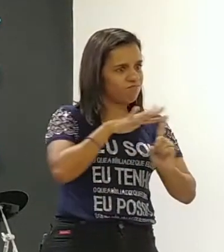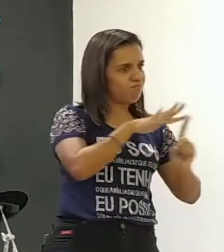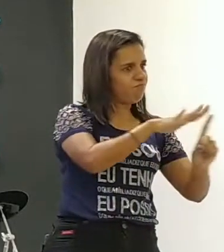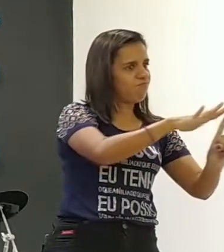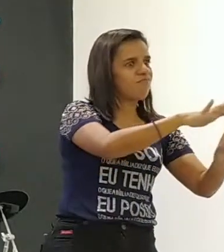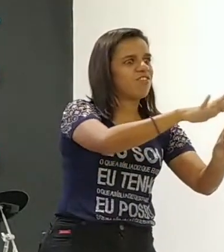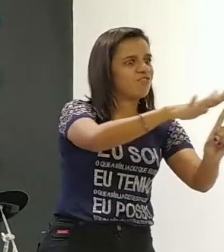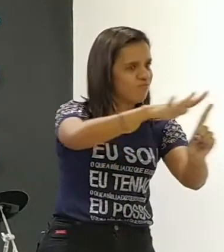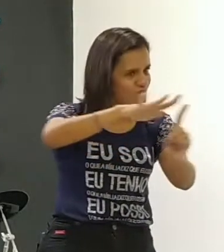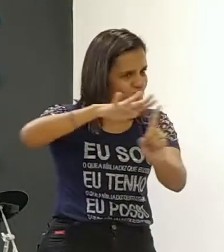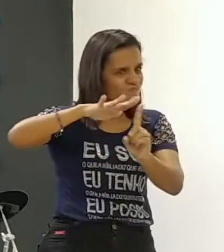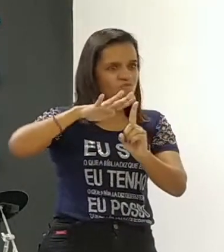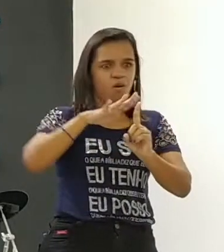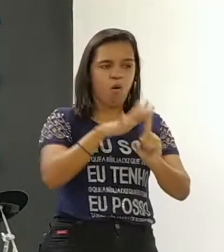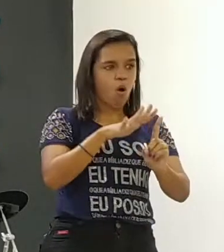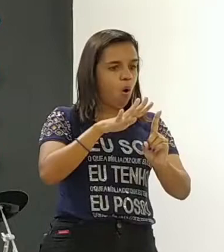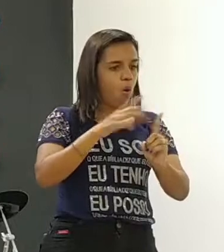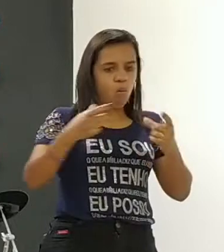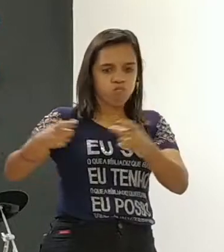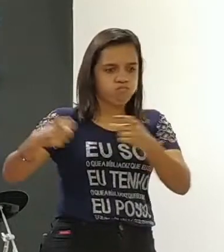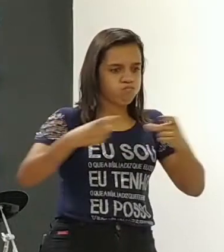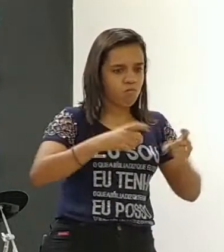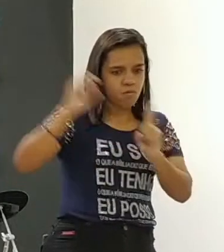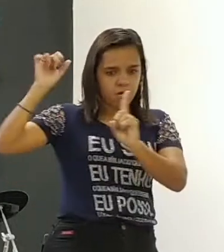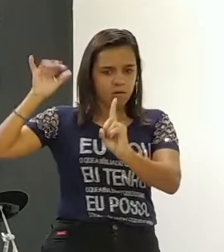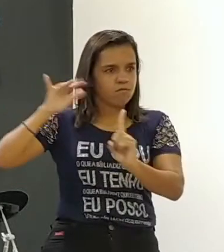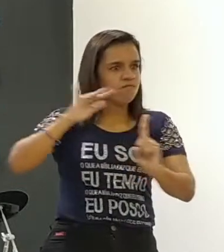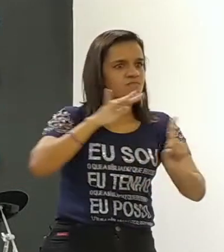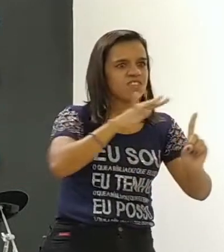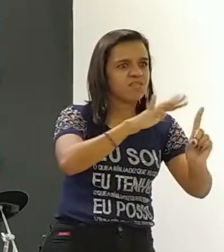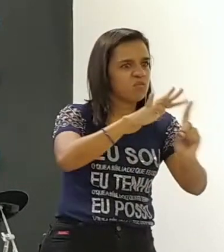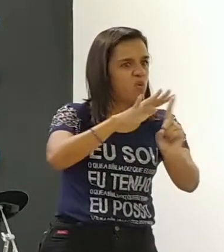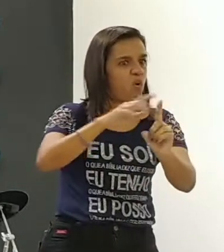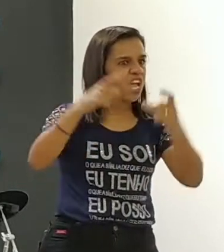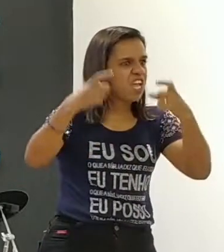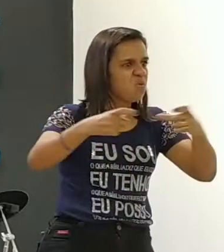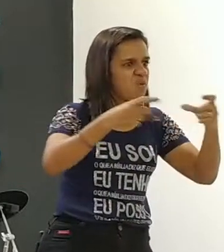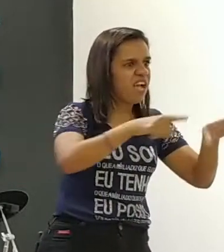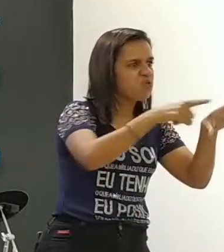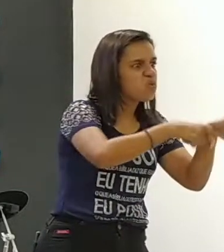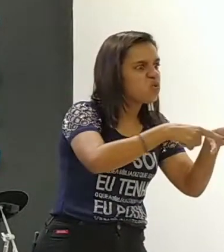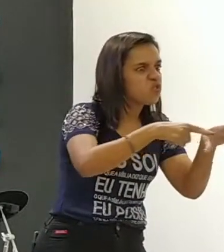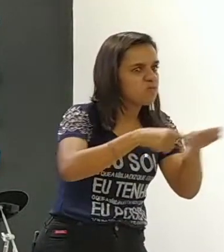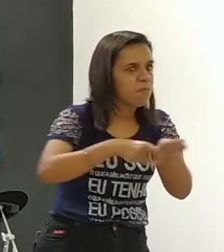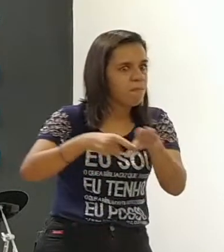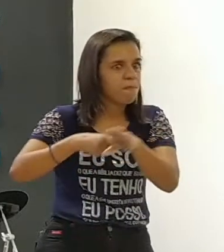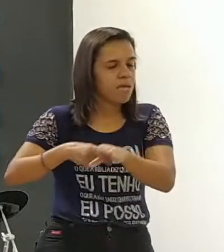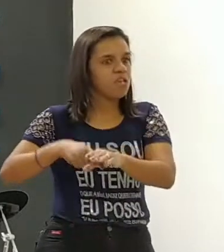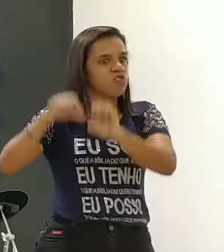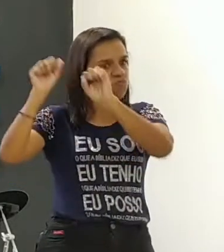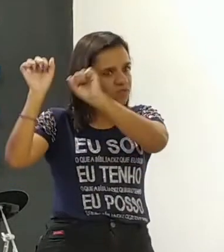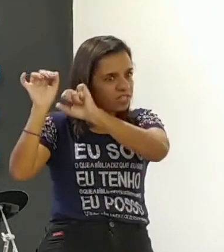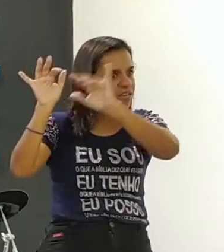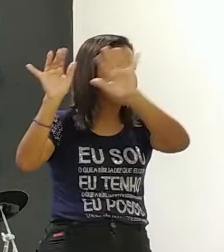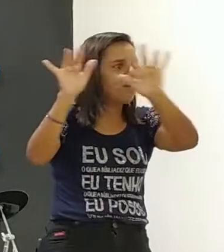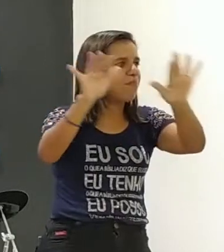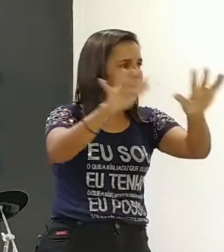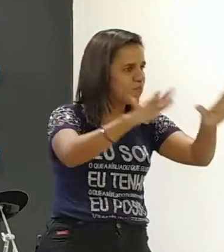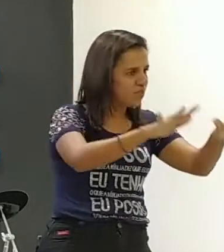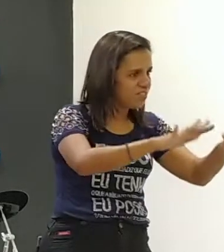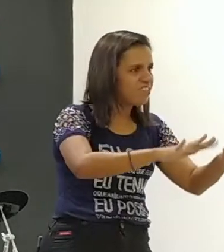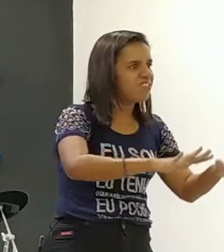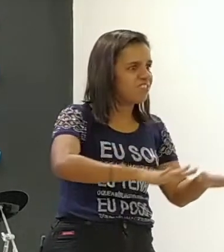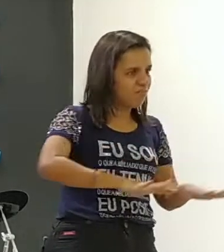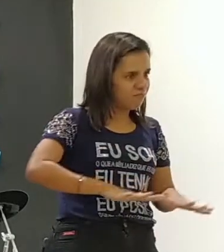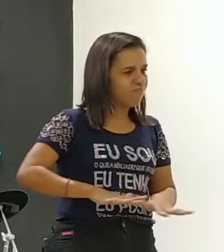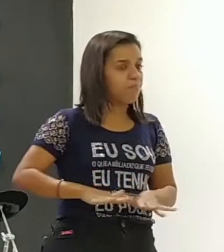Senhor vai te acompanhar. Onde você for, você vai ser abençoado. Onde você botar a ponta dos pés ou a palma das mãos, será teu